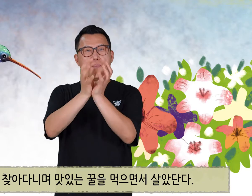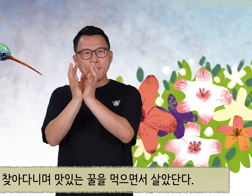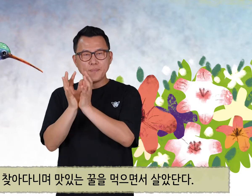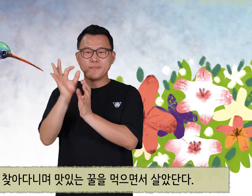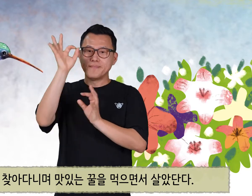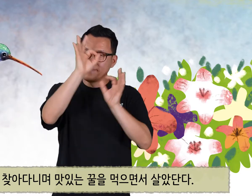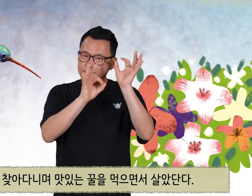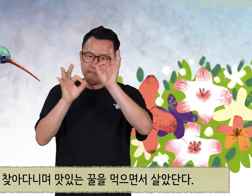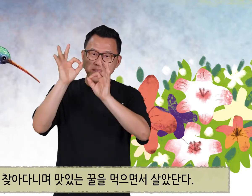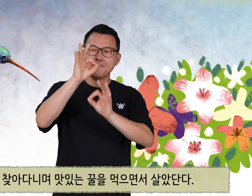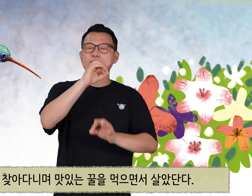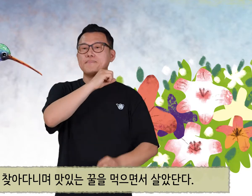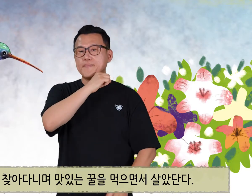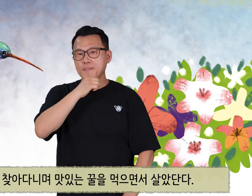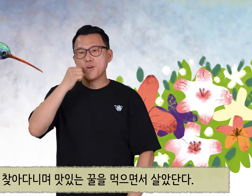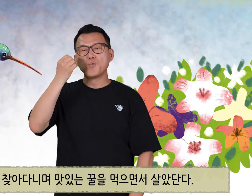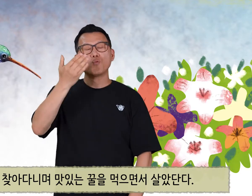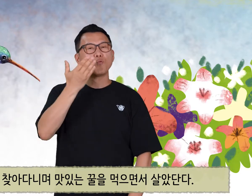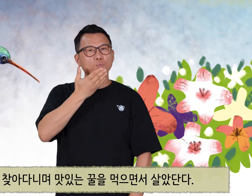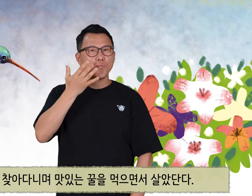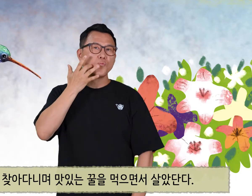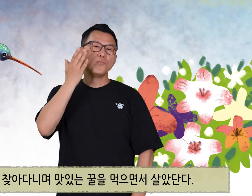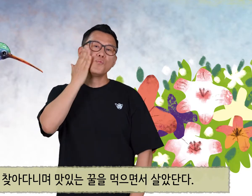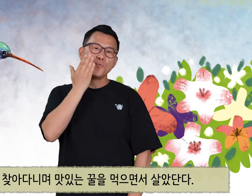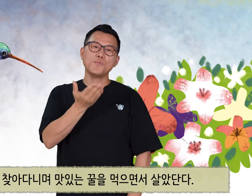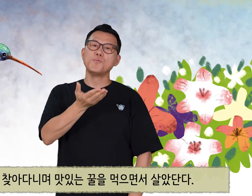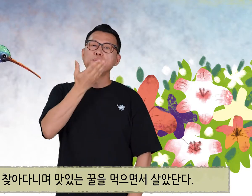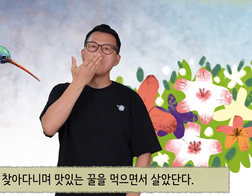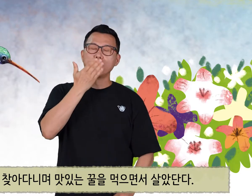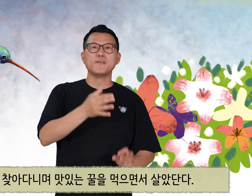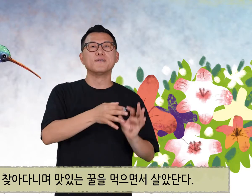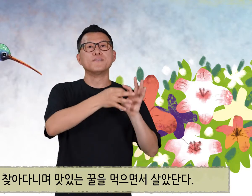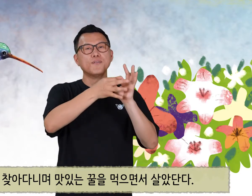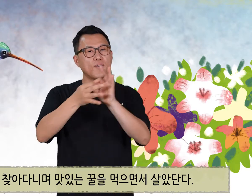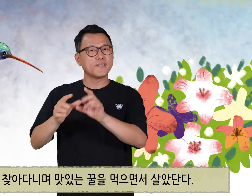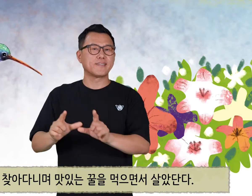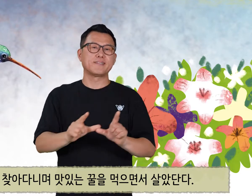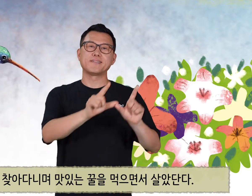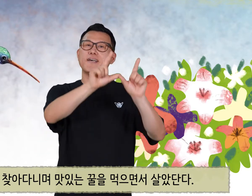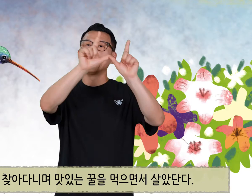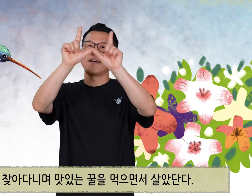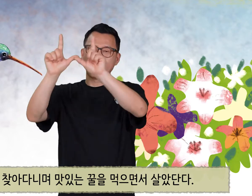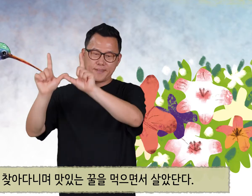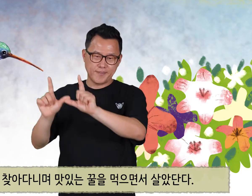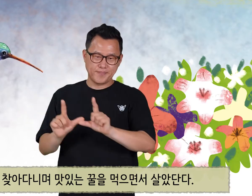예쁜 꽃들을 찾아다니며 맛있는 꿀을 먹으면서 살았단다.